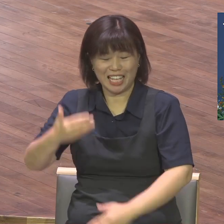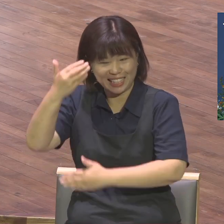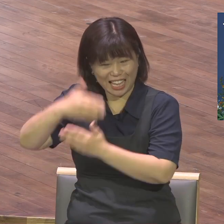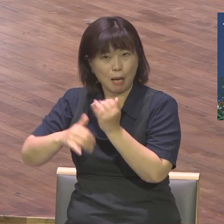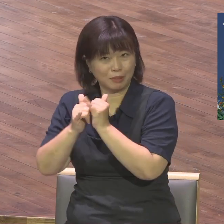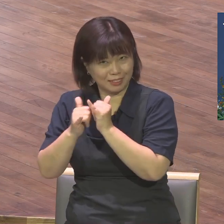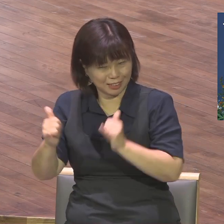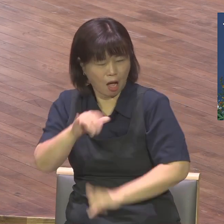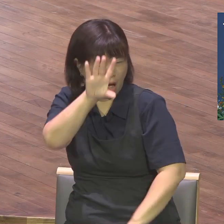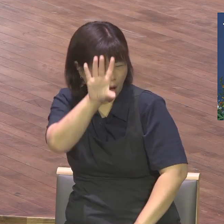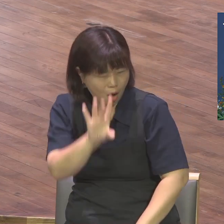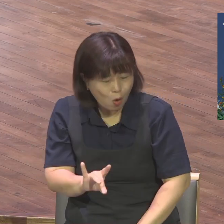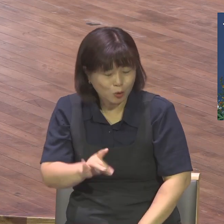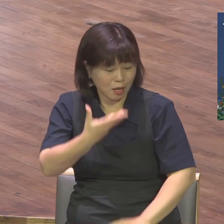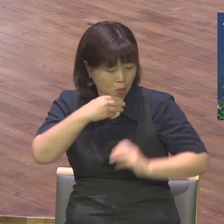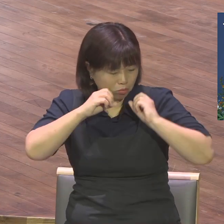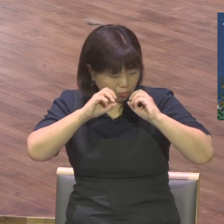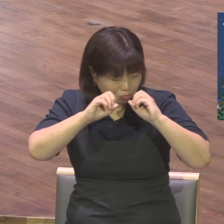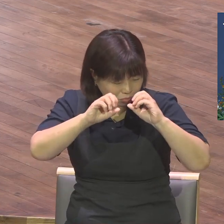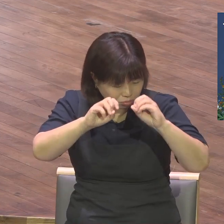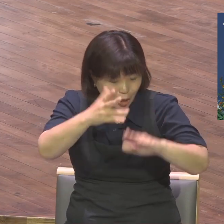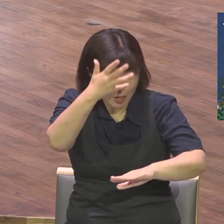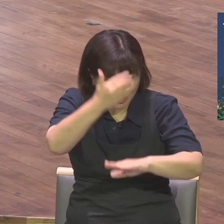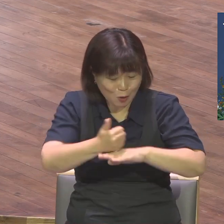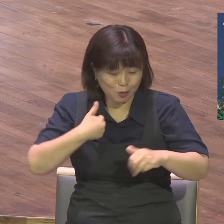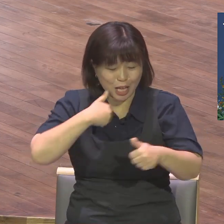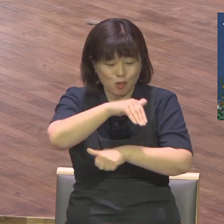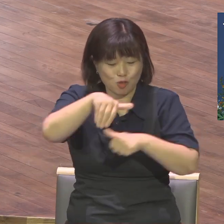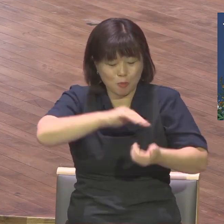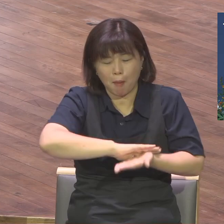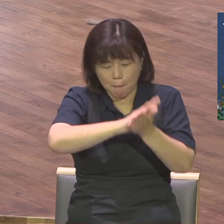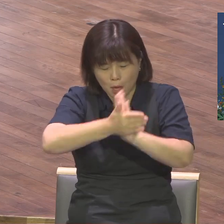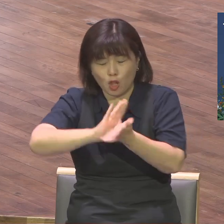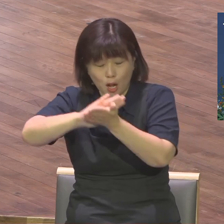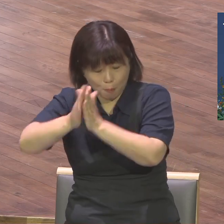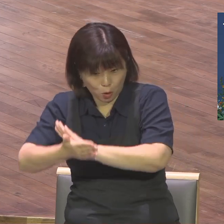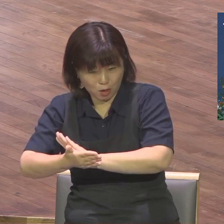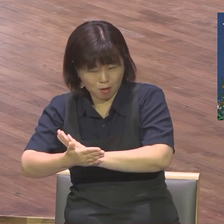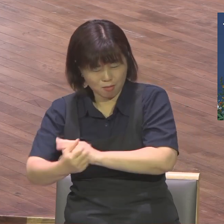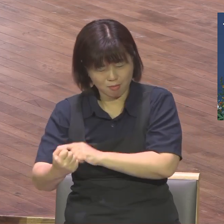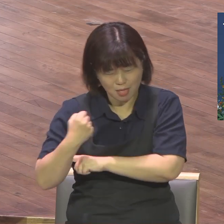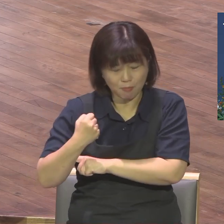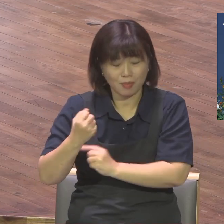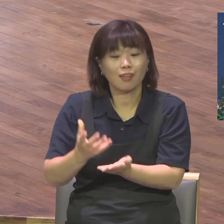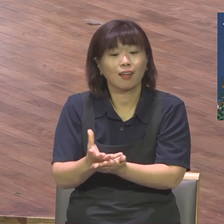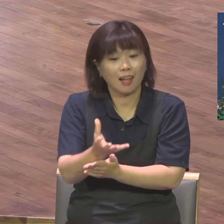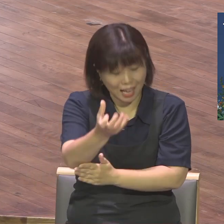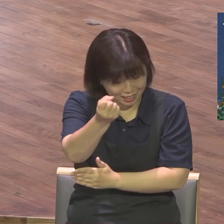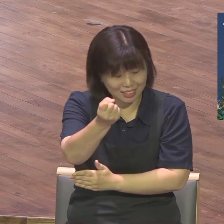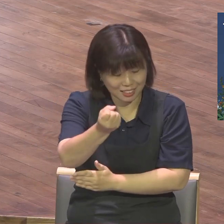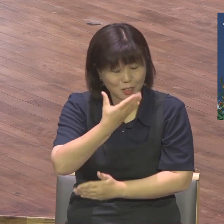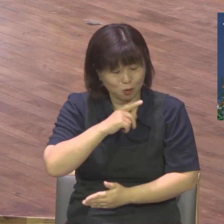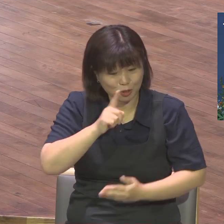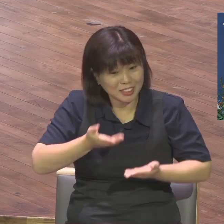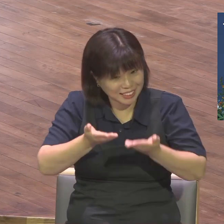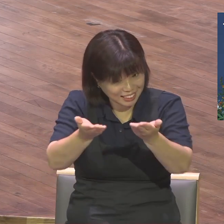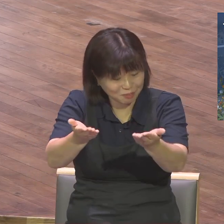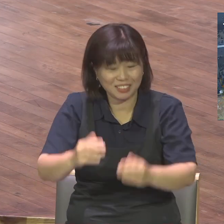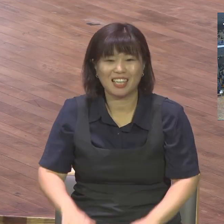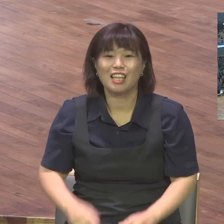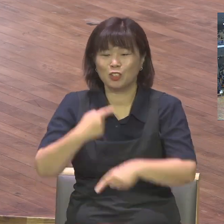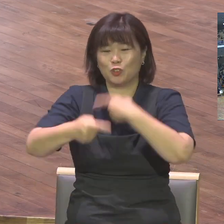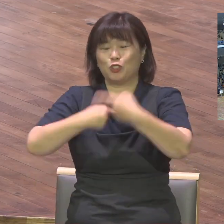바랍니다. 우리 영계 모든 성도들은요. 여러분은 하나님께 부르신 창조적 소수예요. 한 번 더 합시다.